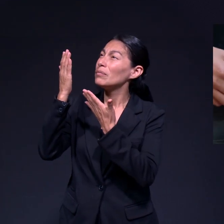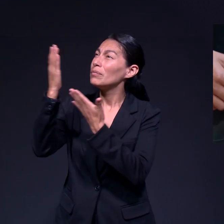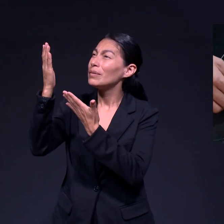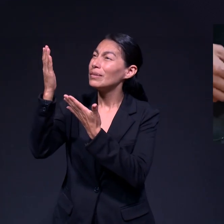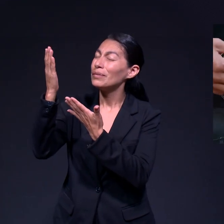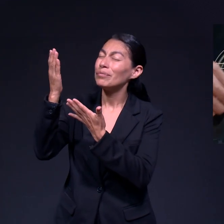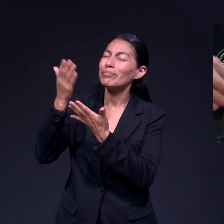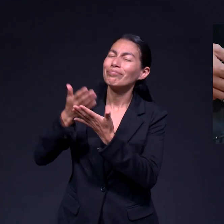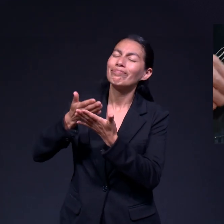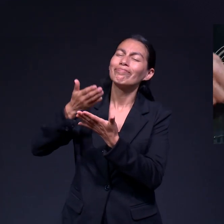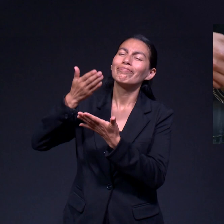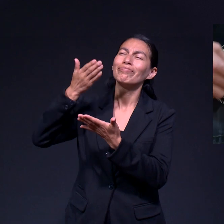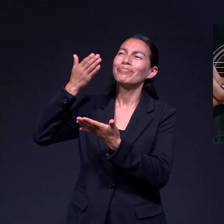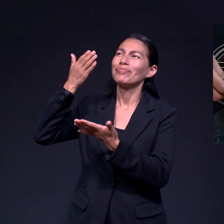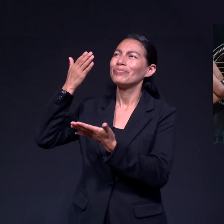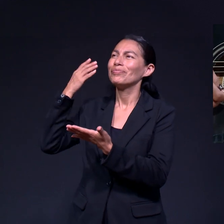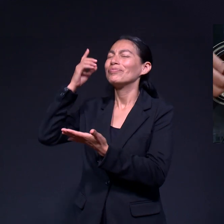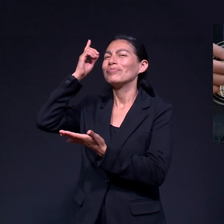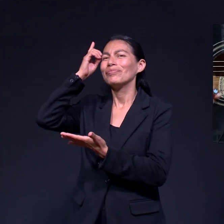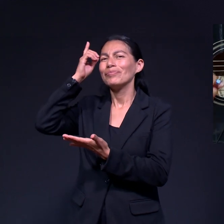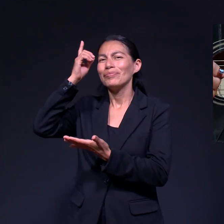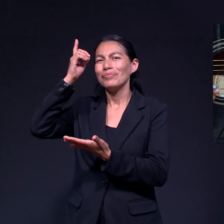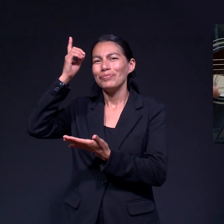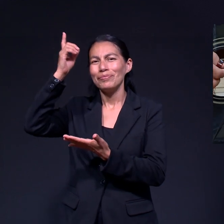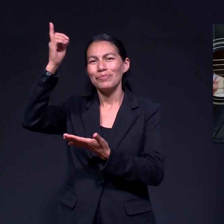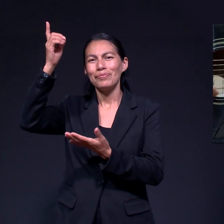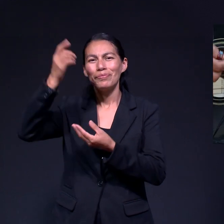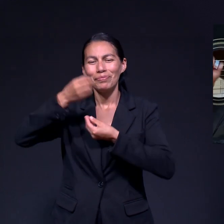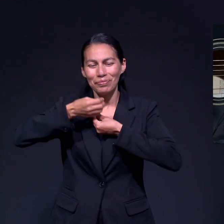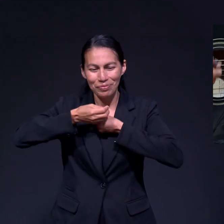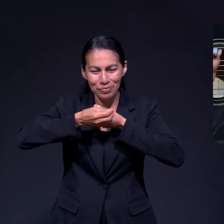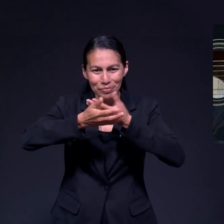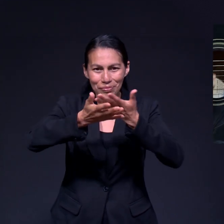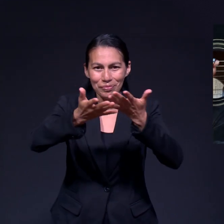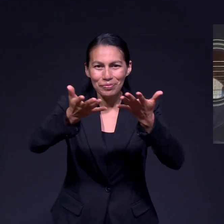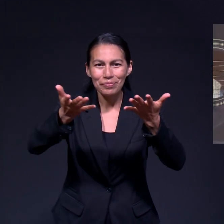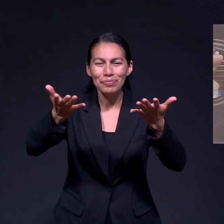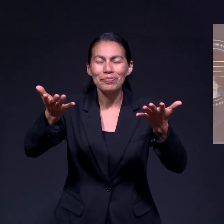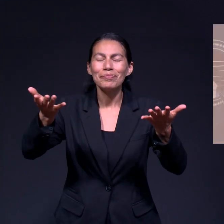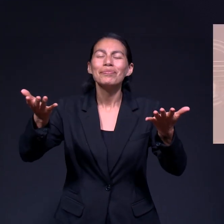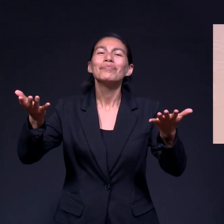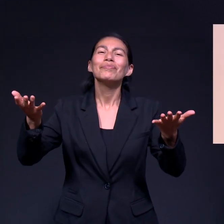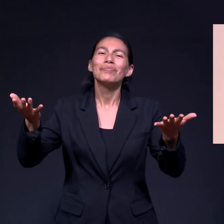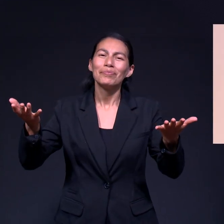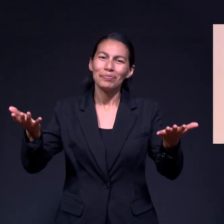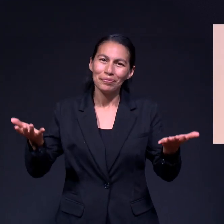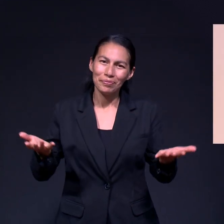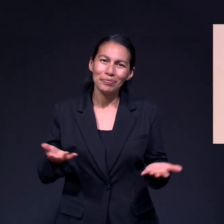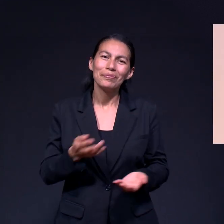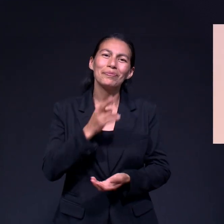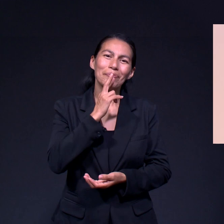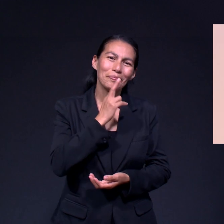una salida construido está obrando desde antes